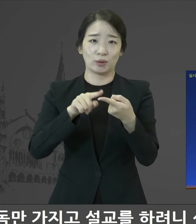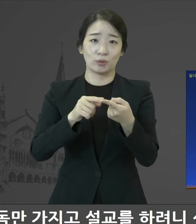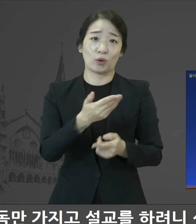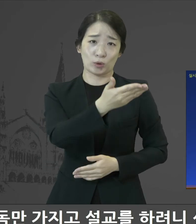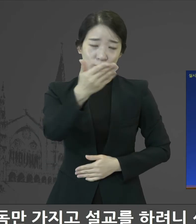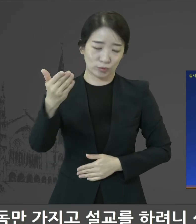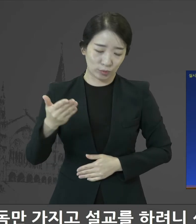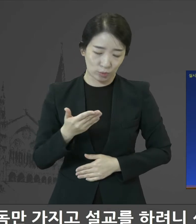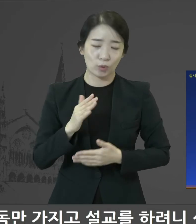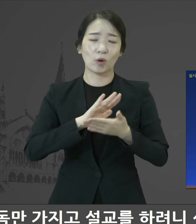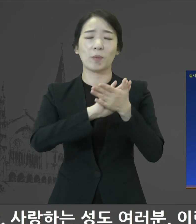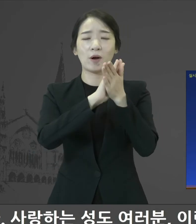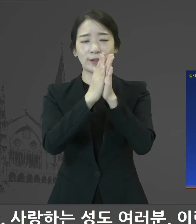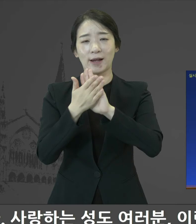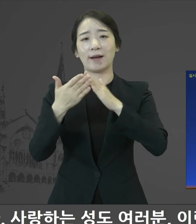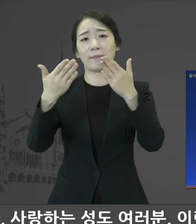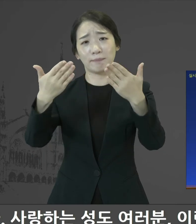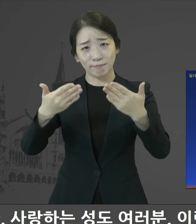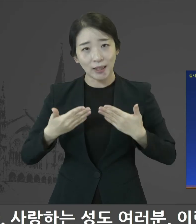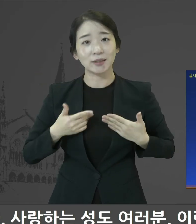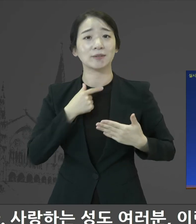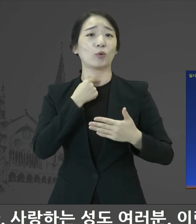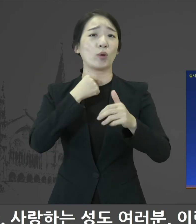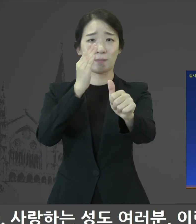성도 되시기를 주 안에서 소망합니다.